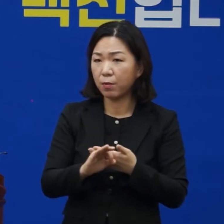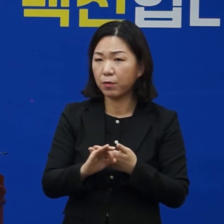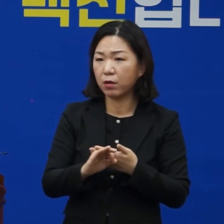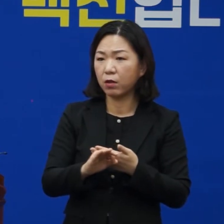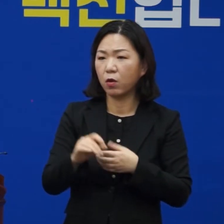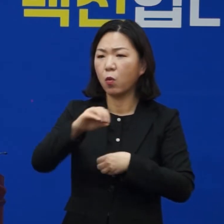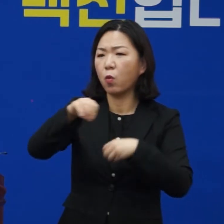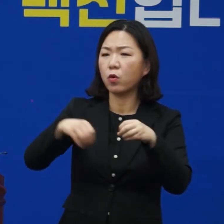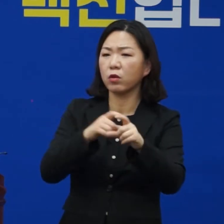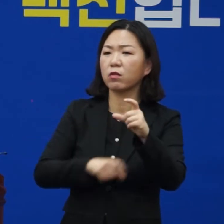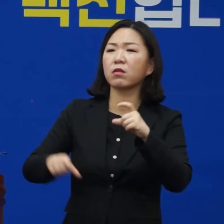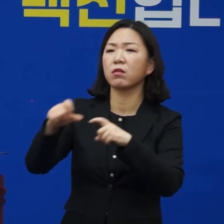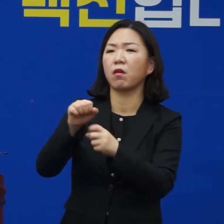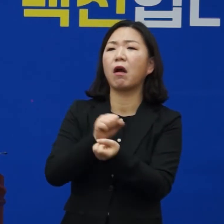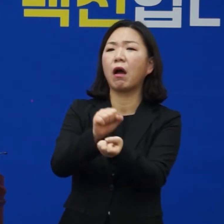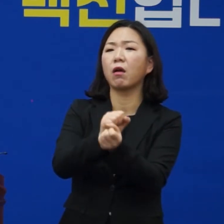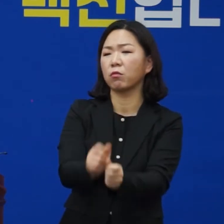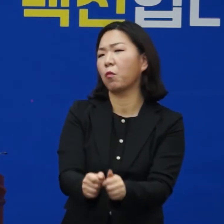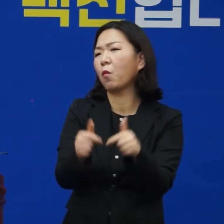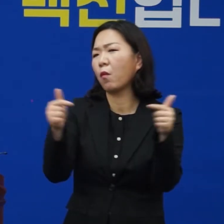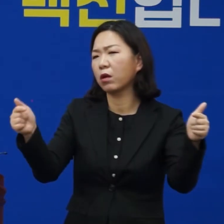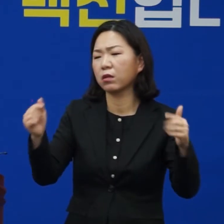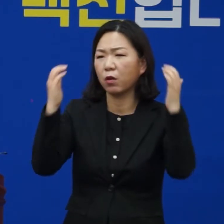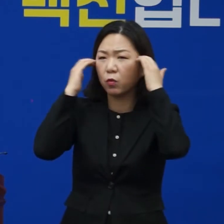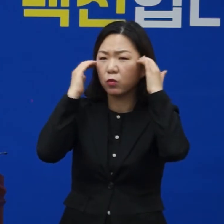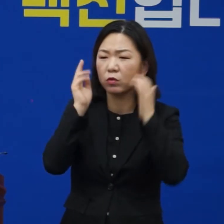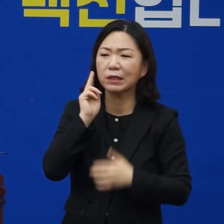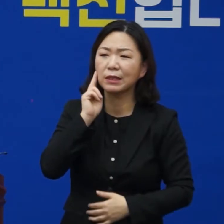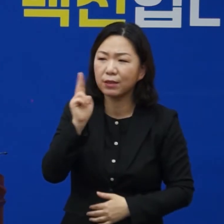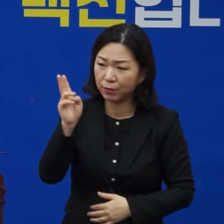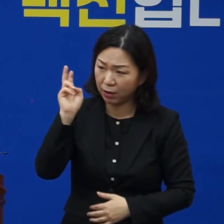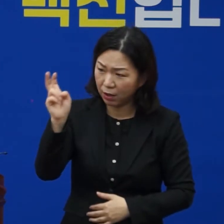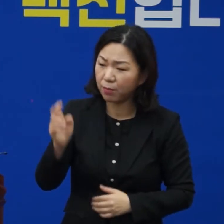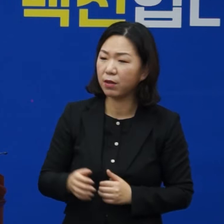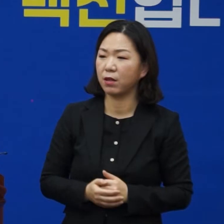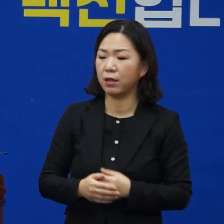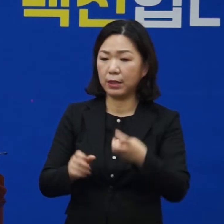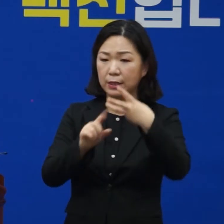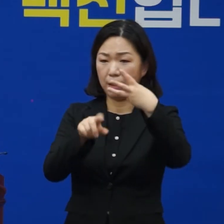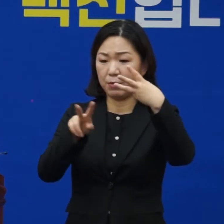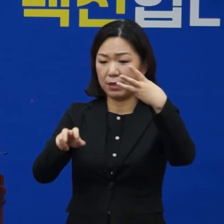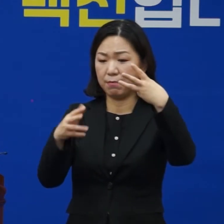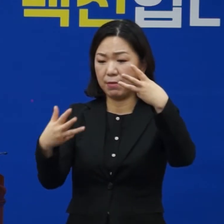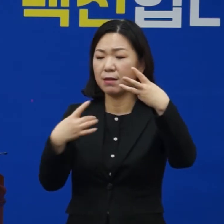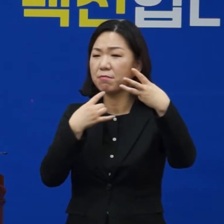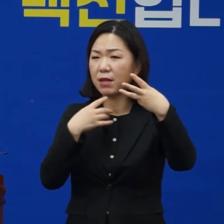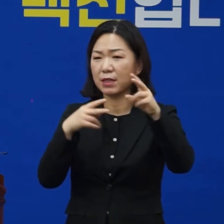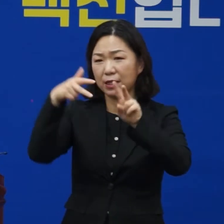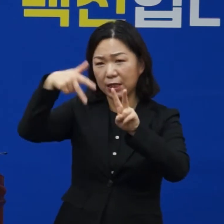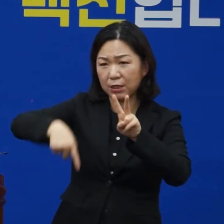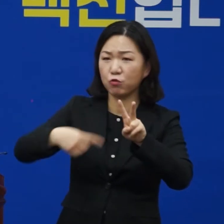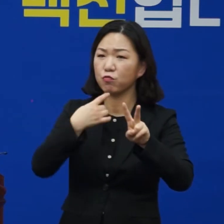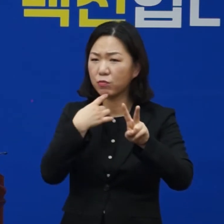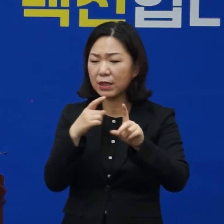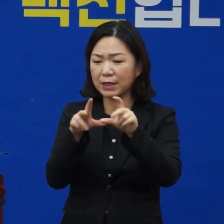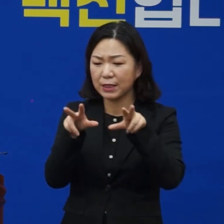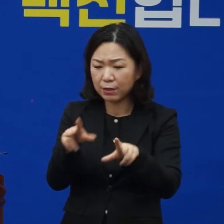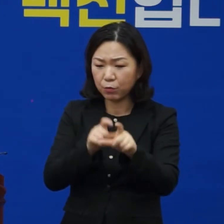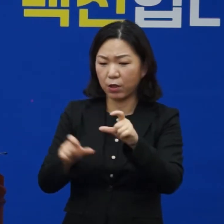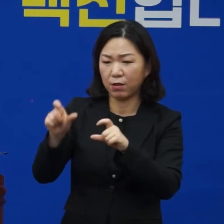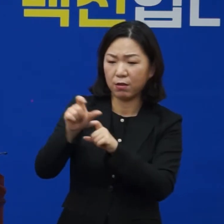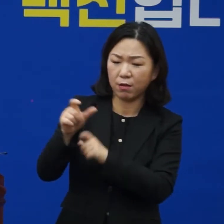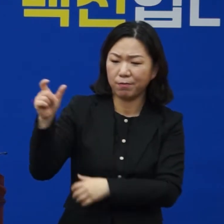고통의 시간을 견뎌내야 됩니다. 그래서 제가 3월 28일까지만 2주간만 정말 지금보다 더